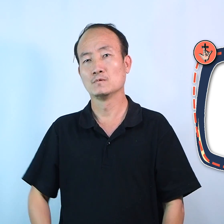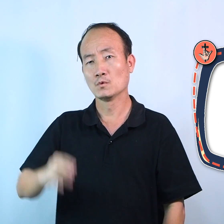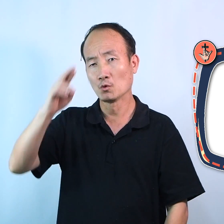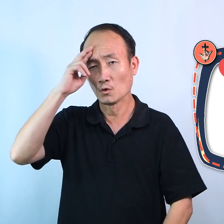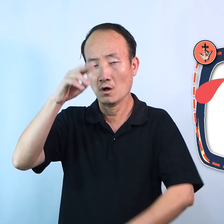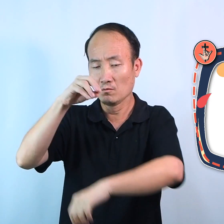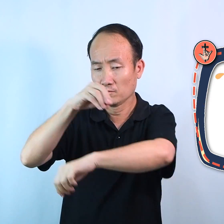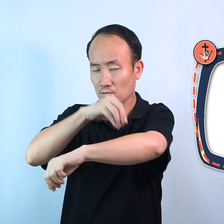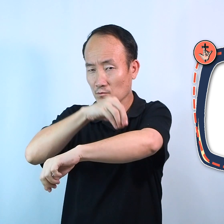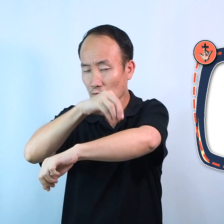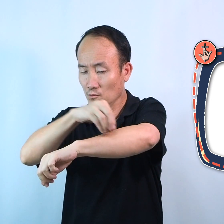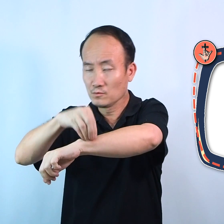โรคเลื้อน